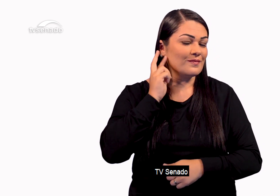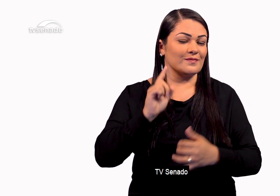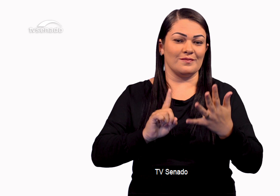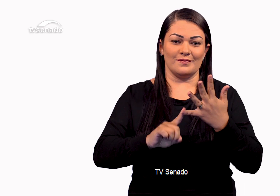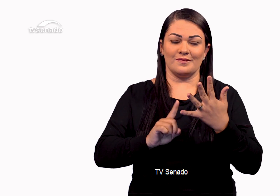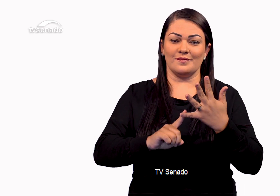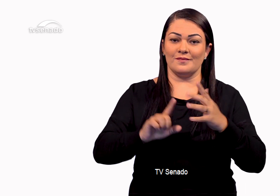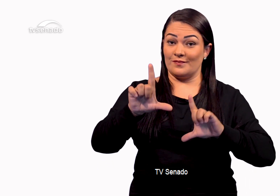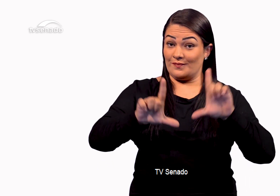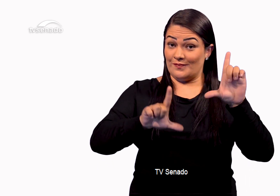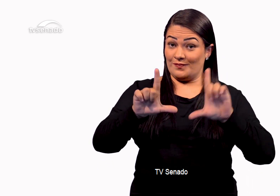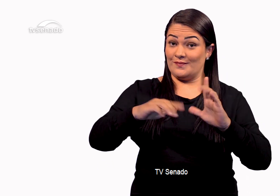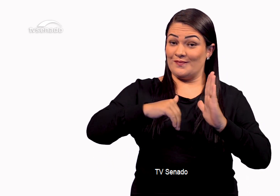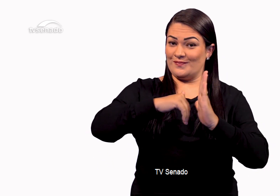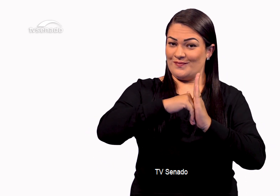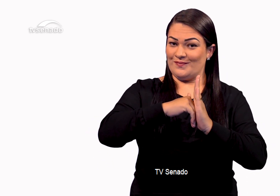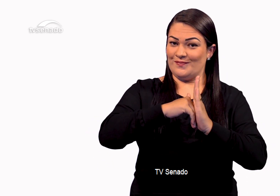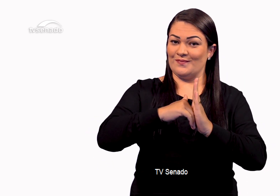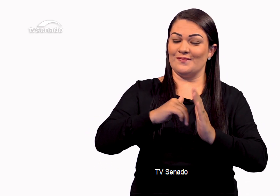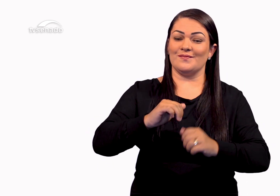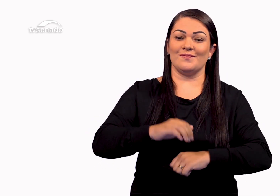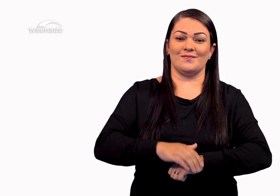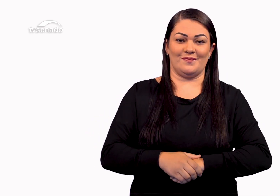TV Senado